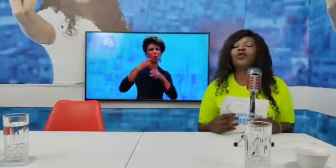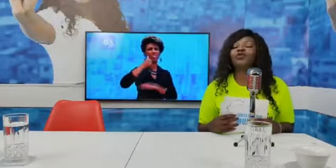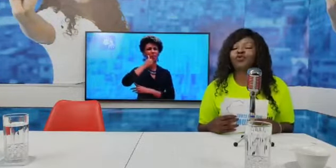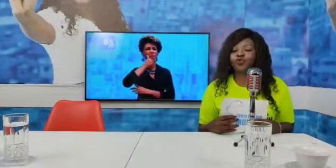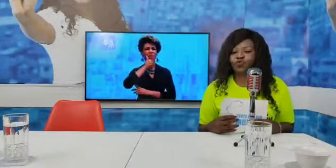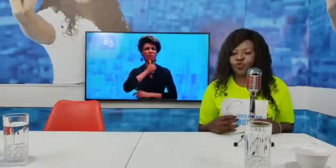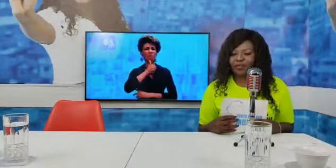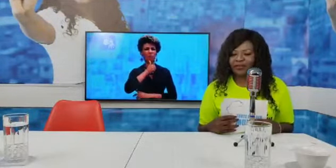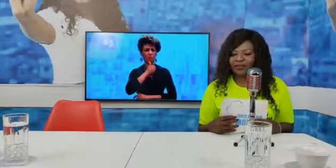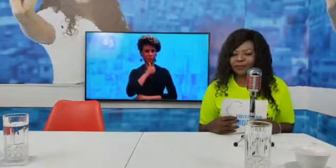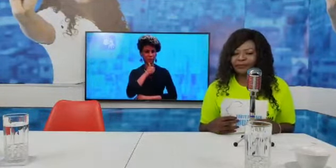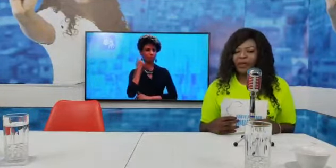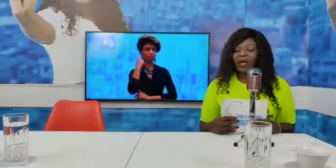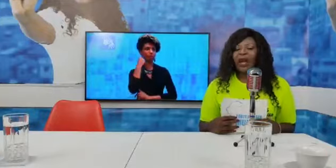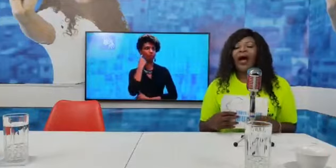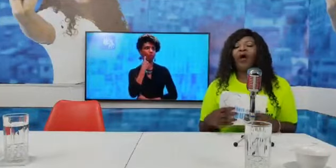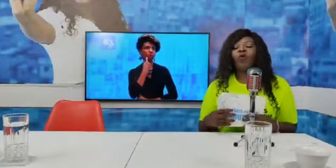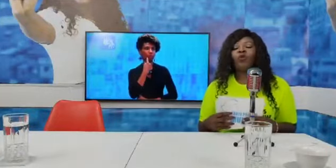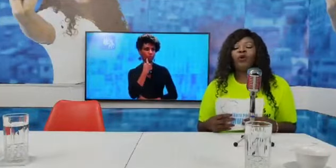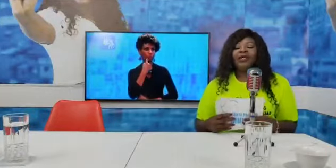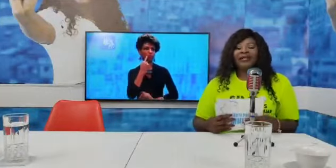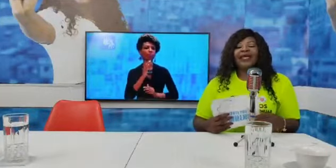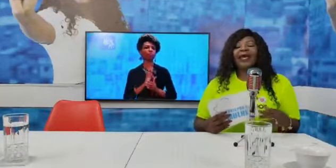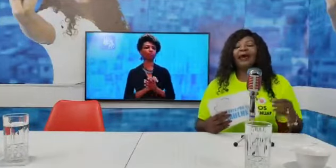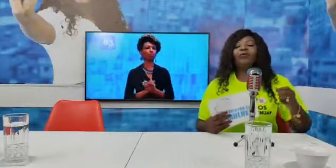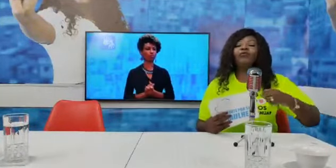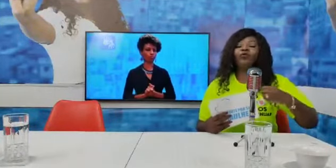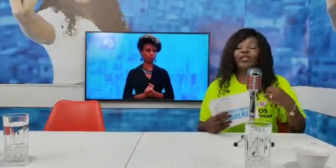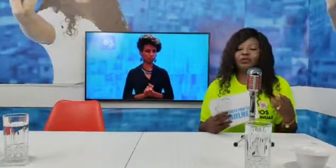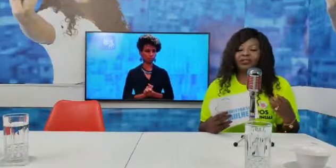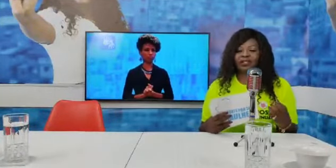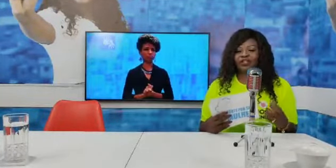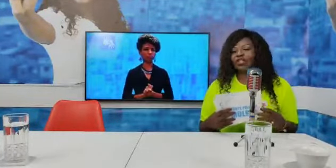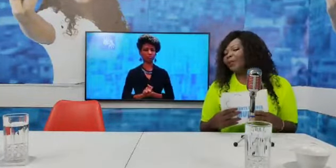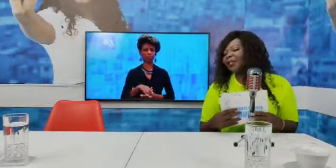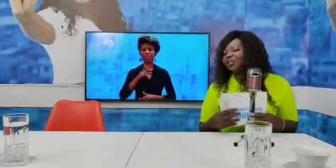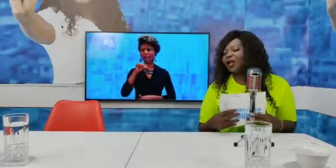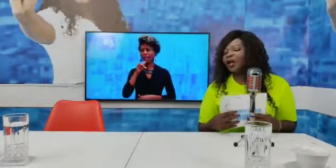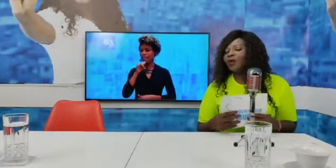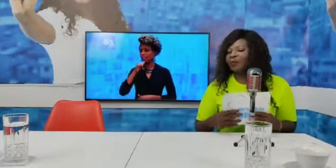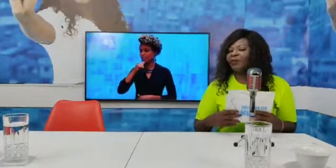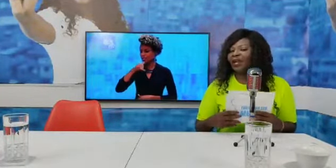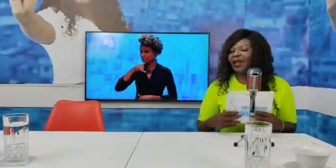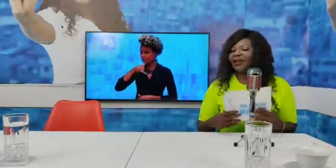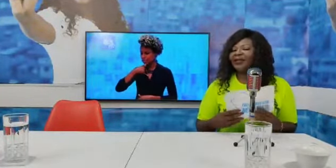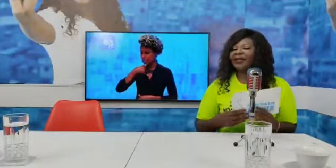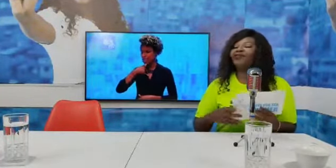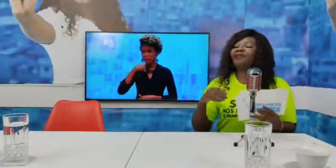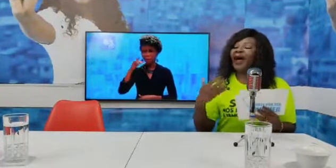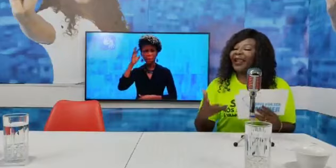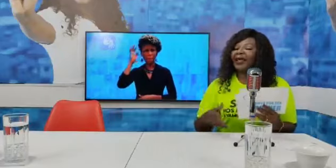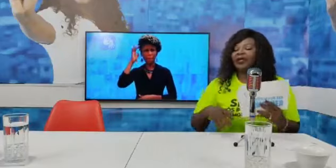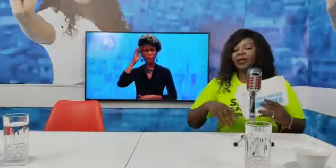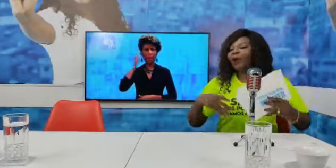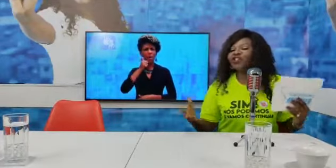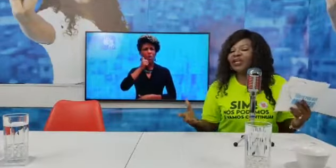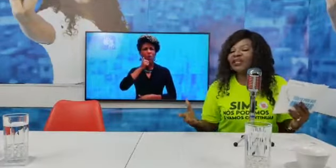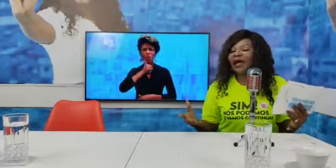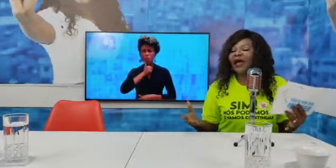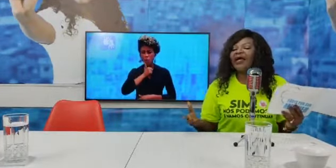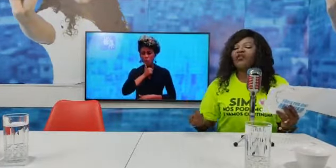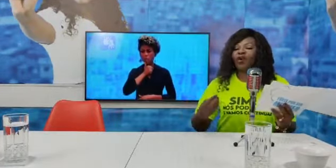mulheres surdas. Algo que é muito triste. Imagina uma mulher que fala, que